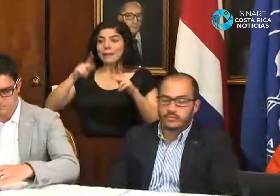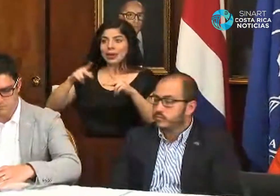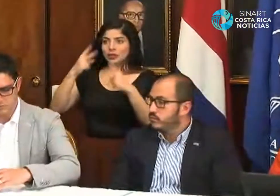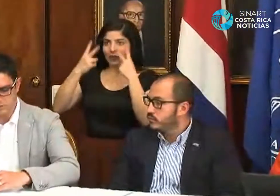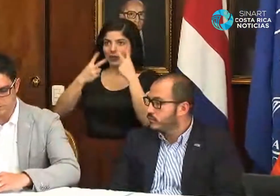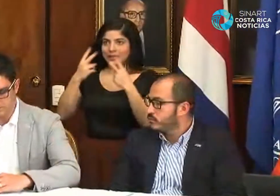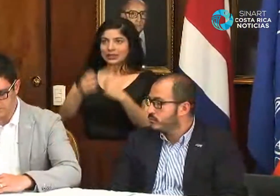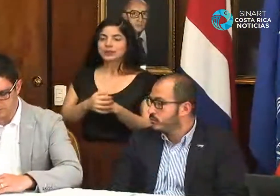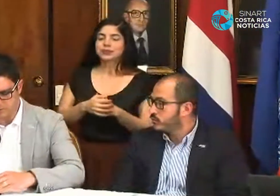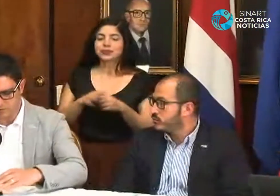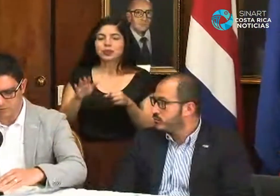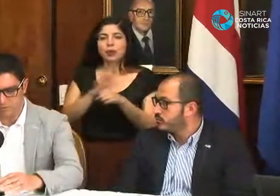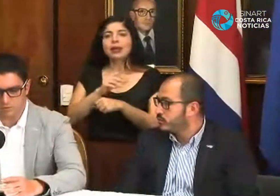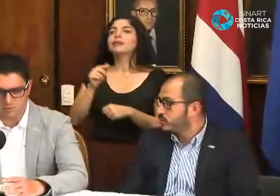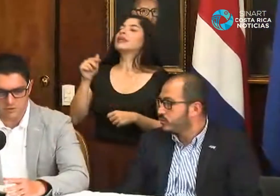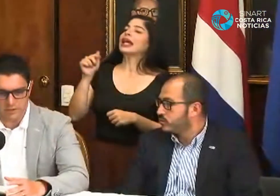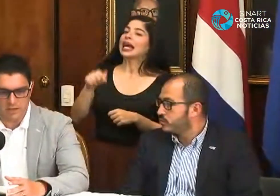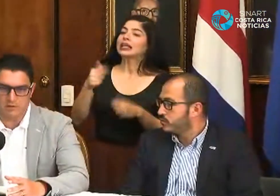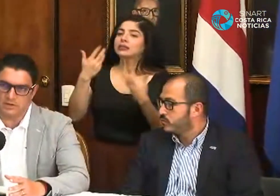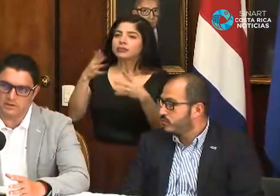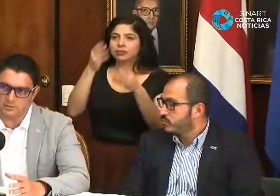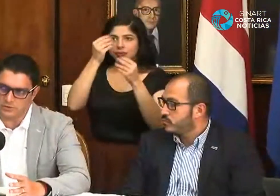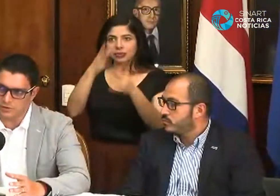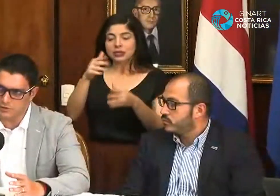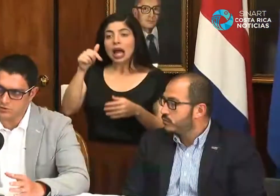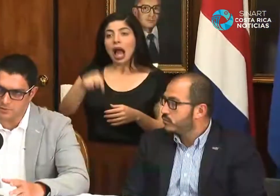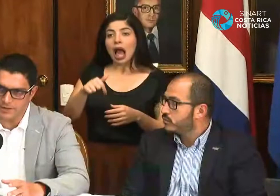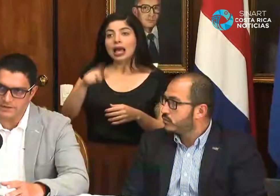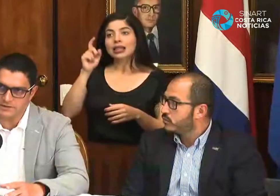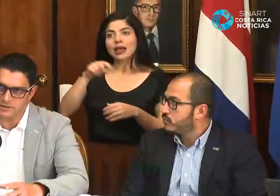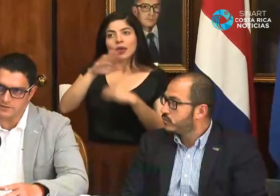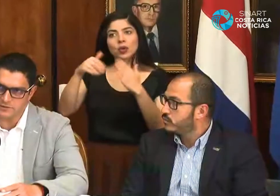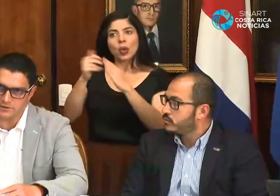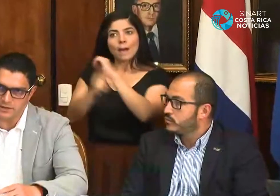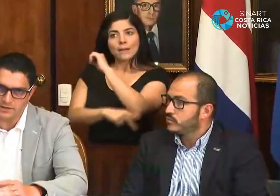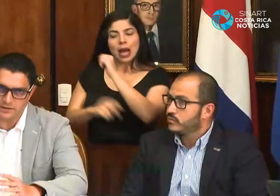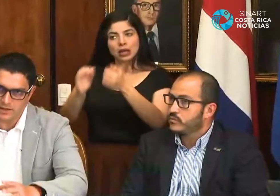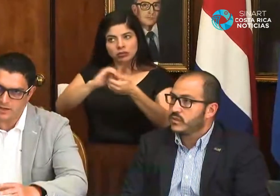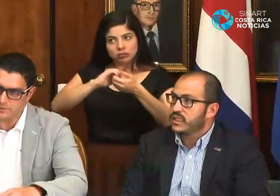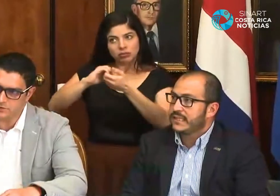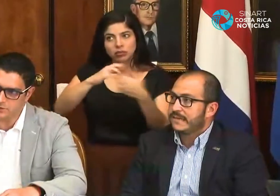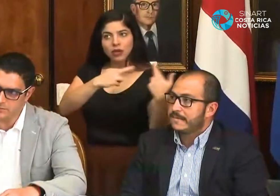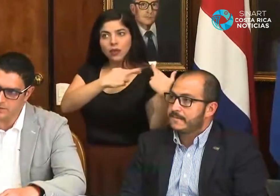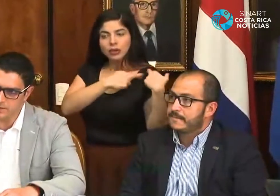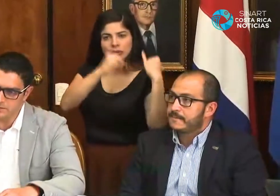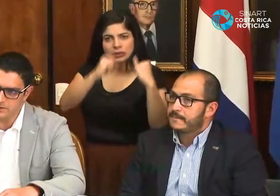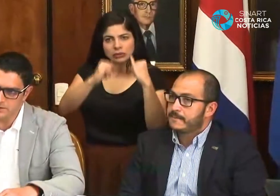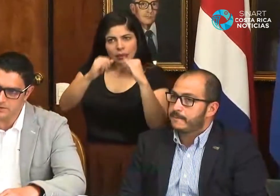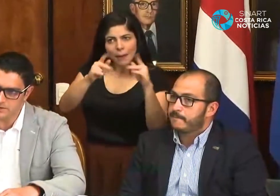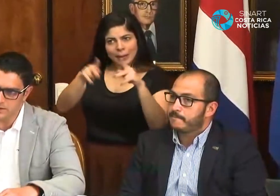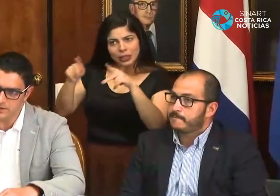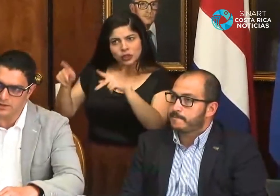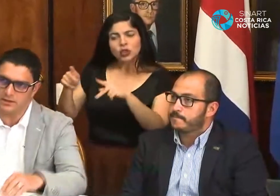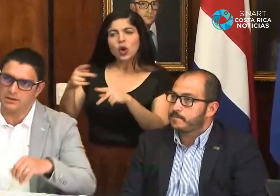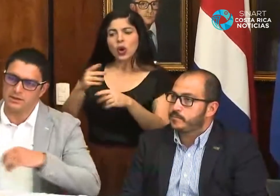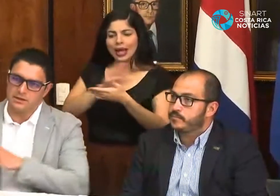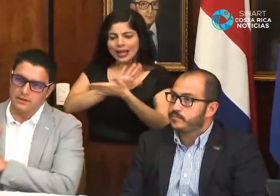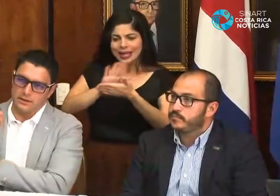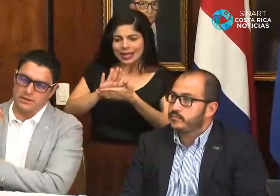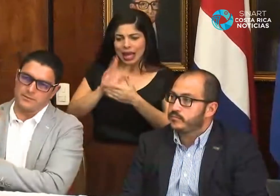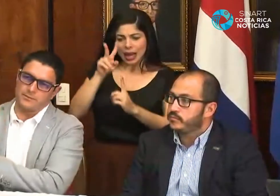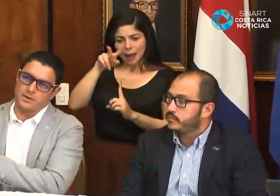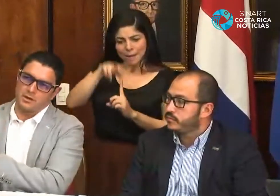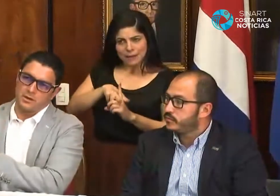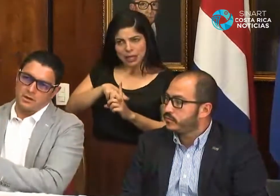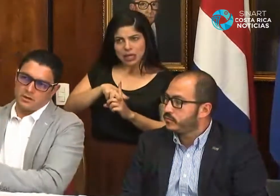que los visitan. Totalmente. En esto lo hemos indicado, aquí tenemos que unirnos como país, la responsabilidad es de cada persona de aplicar las medidas de higiene